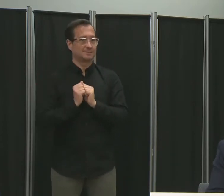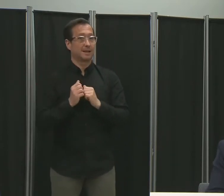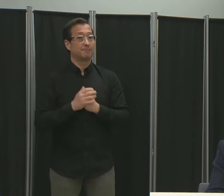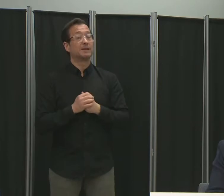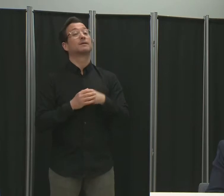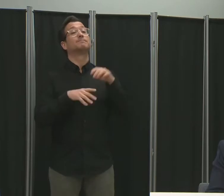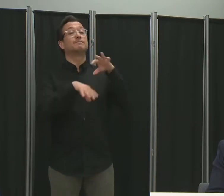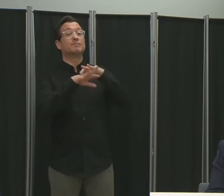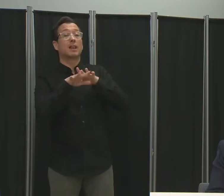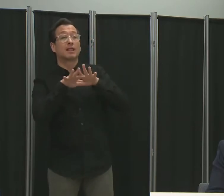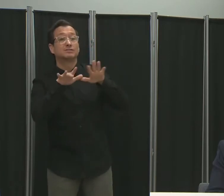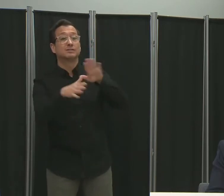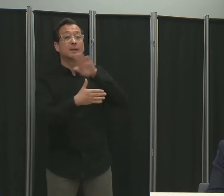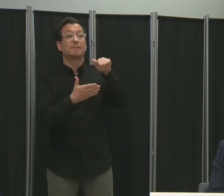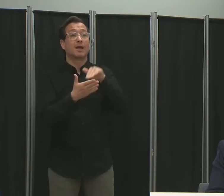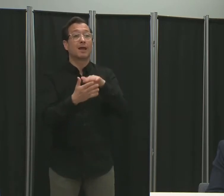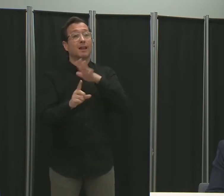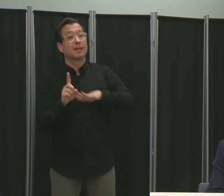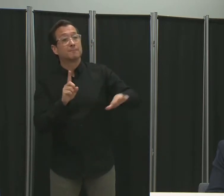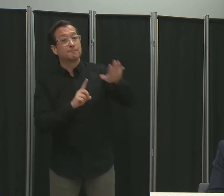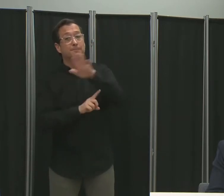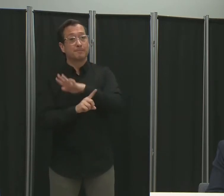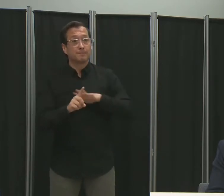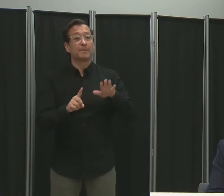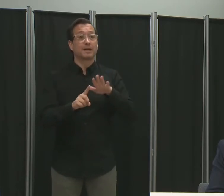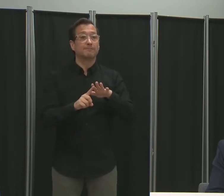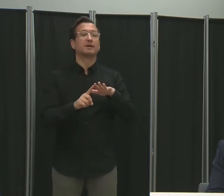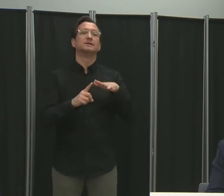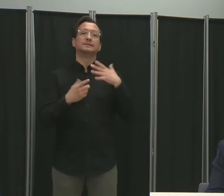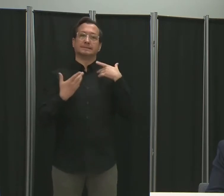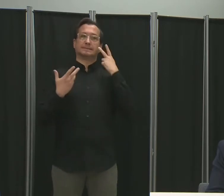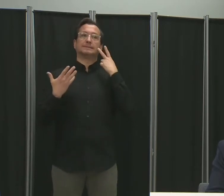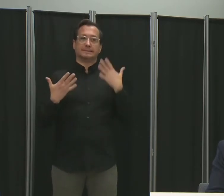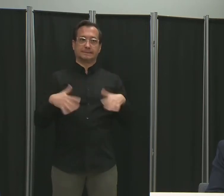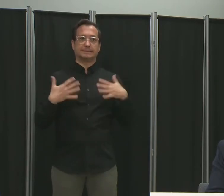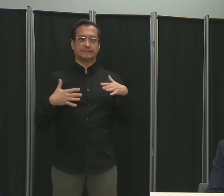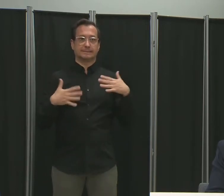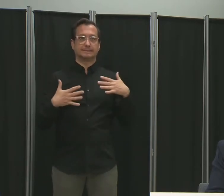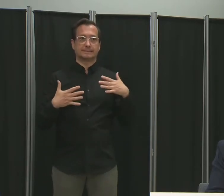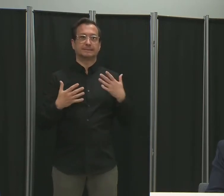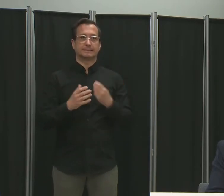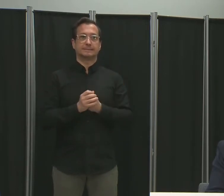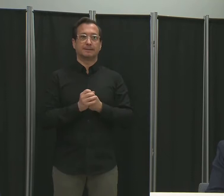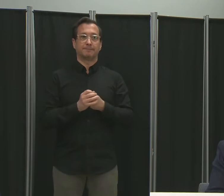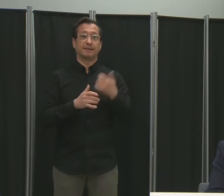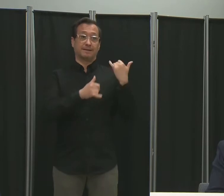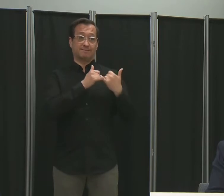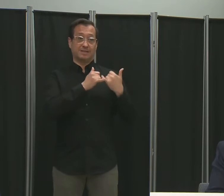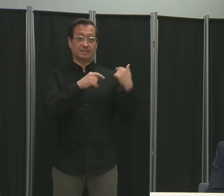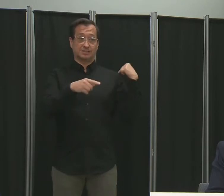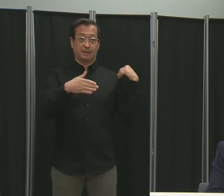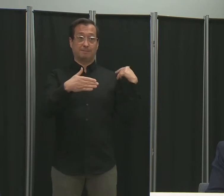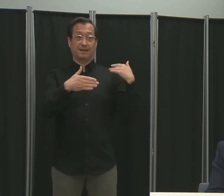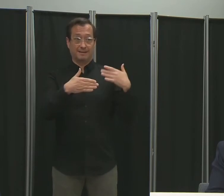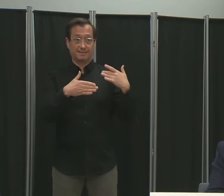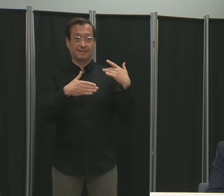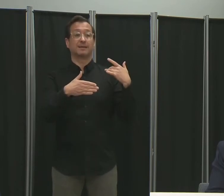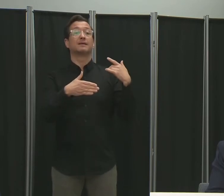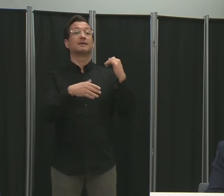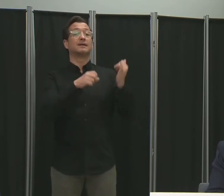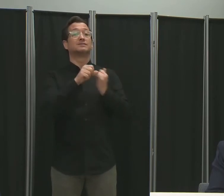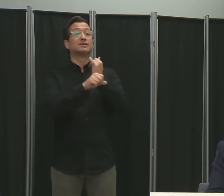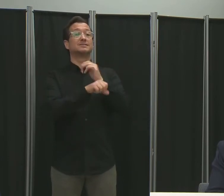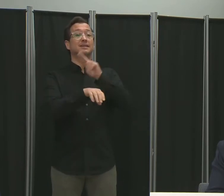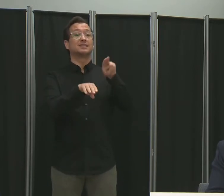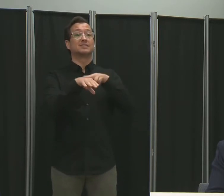est très préoccupante la modélisation qui a été publié au cours de la fin de semaine par l'institut national de santé publique nous invite